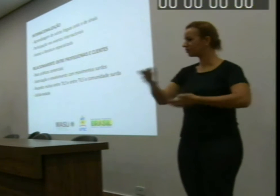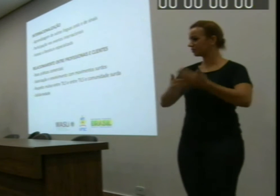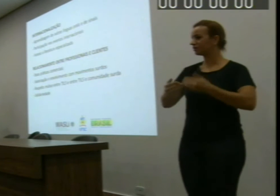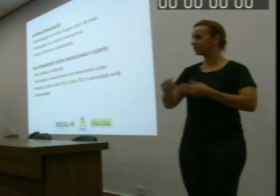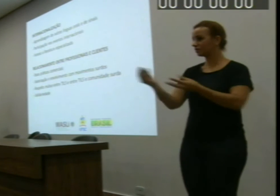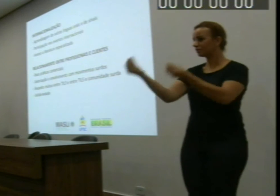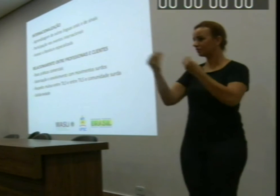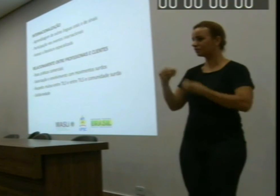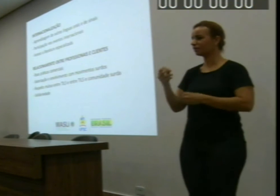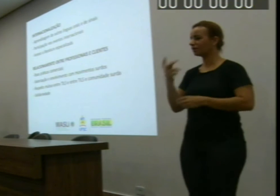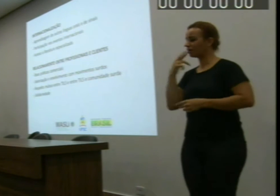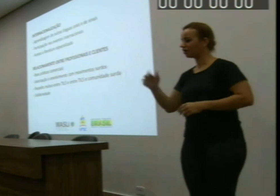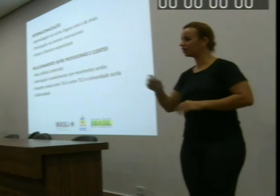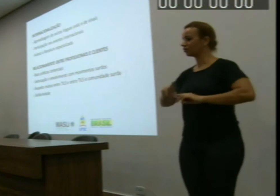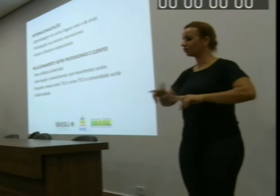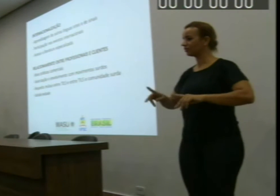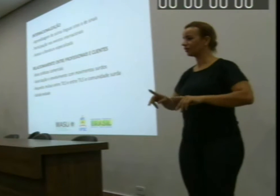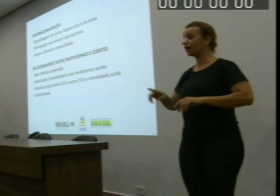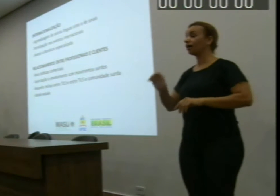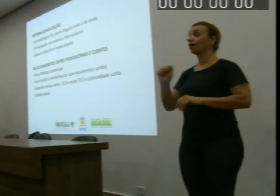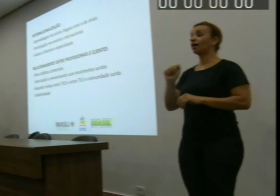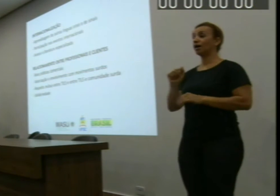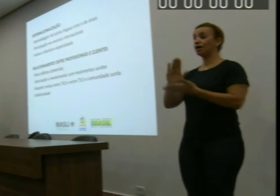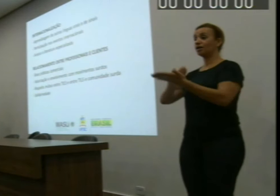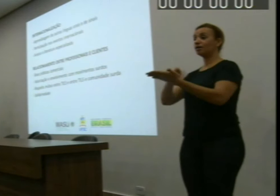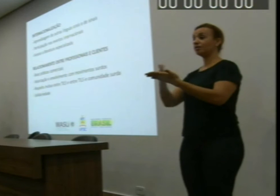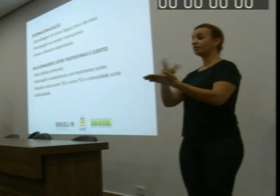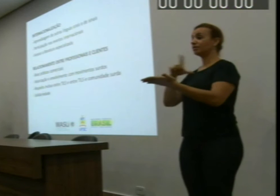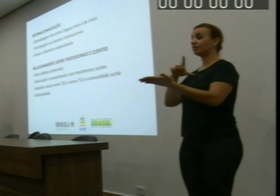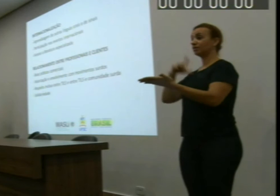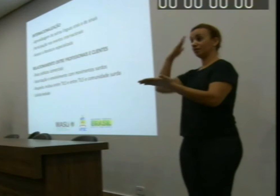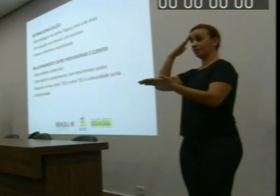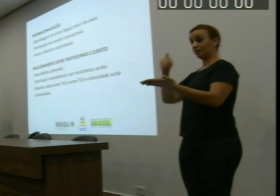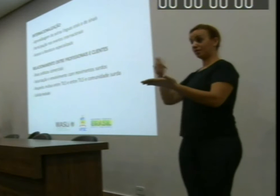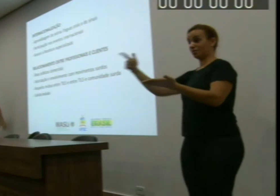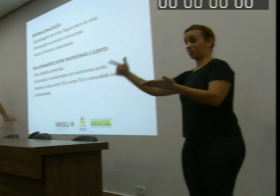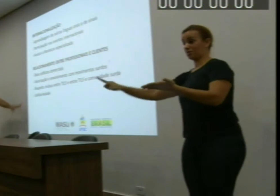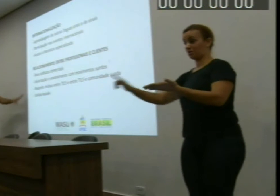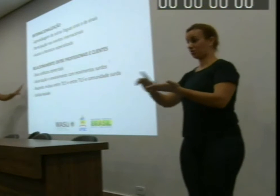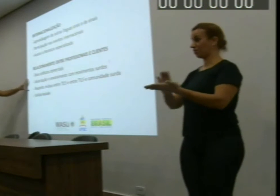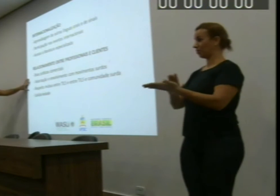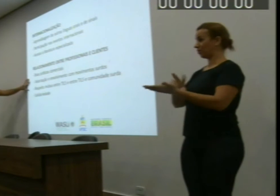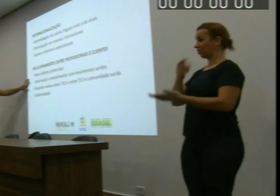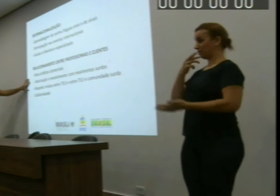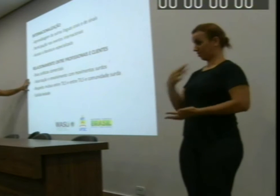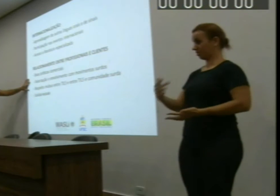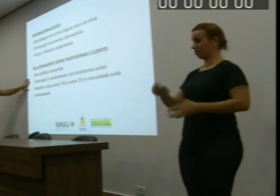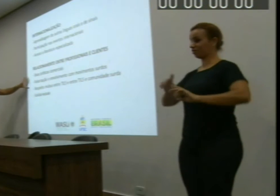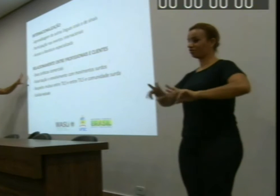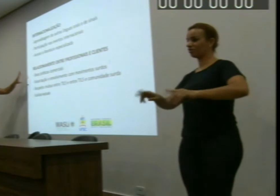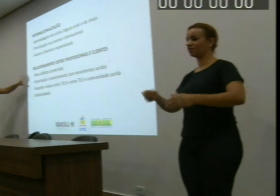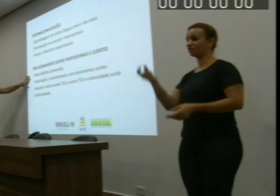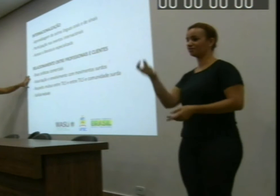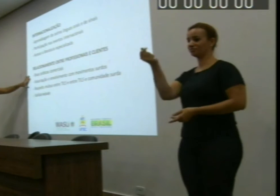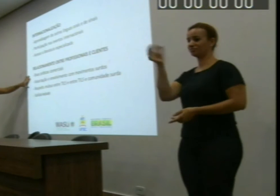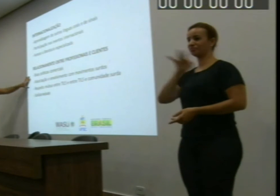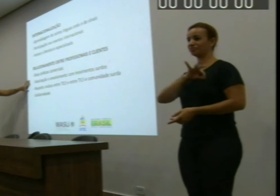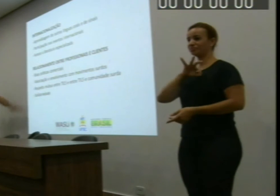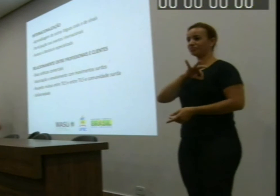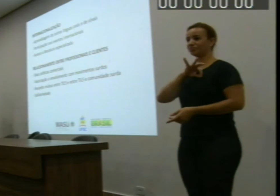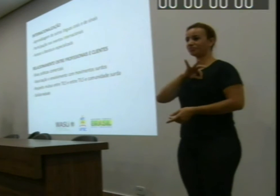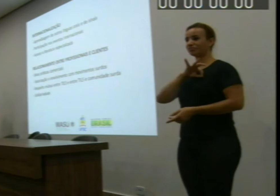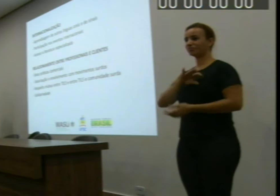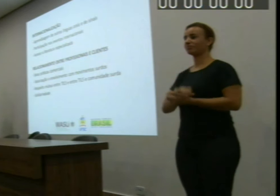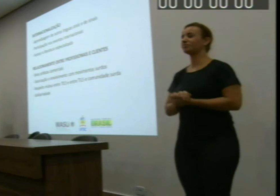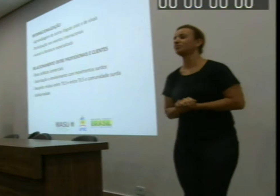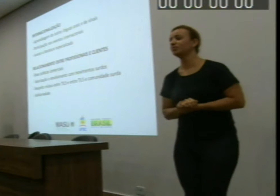mais também recebe mais é É valorizado pelo conhecimento que tem e por último relacionamento entre os